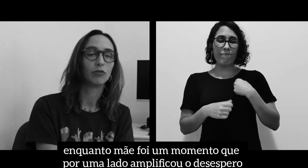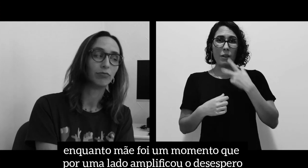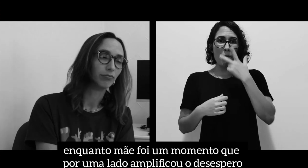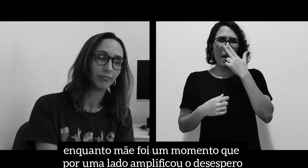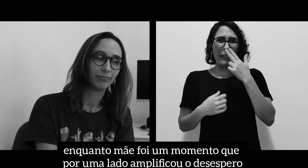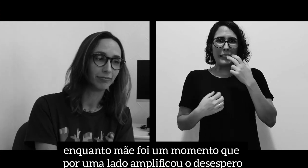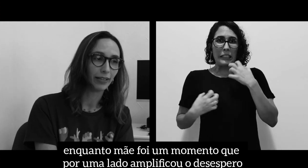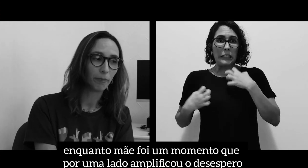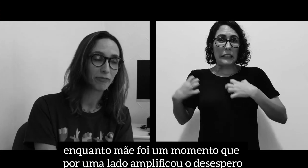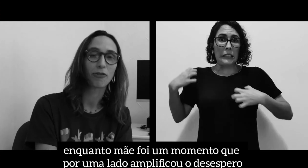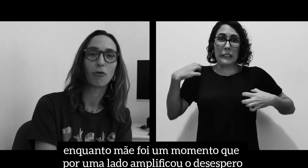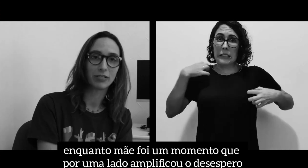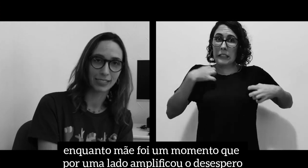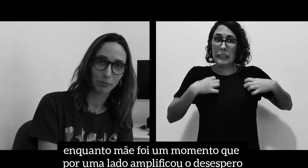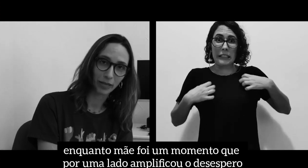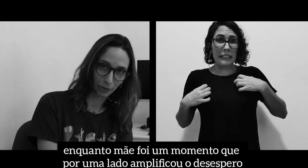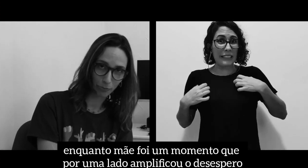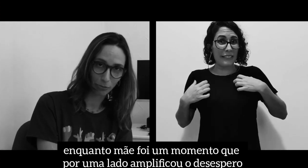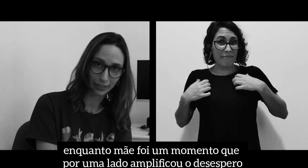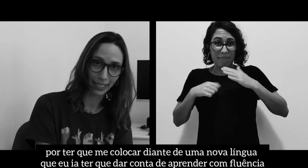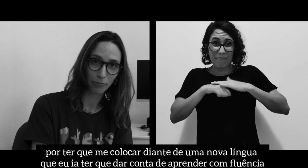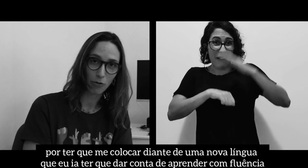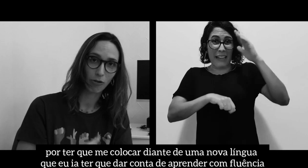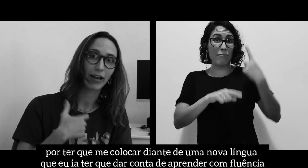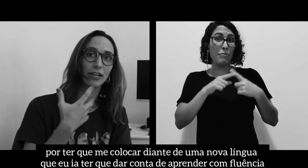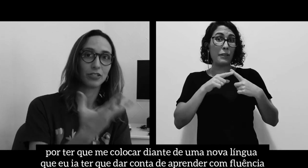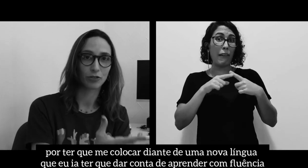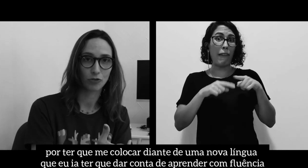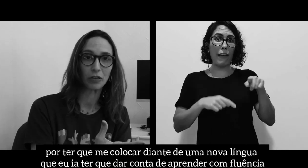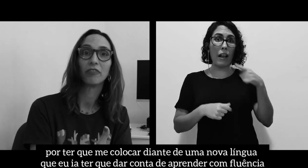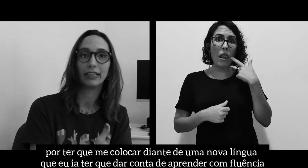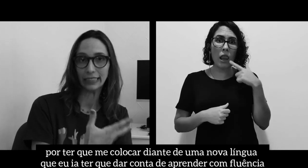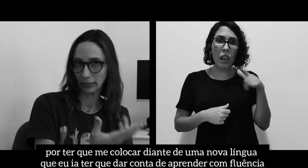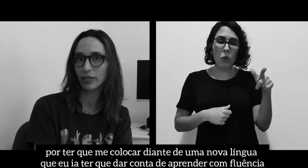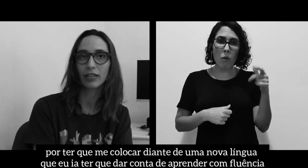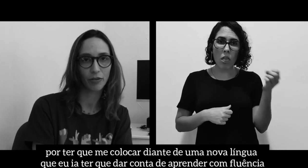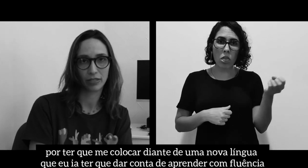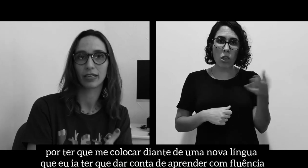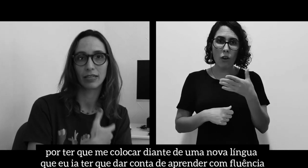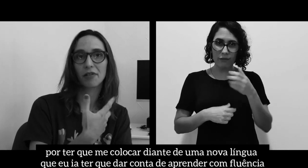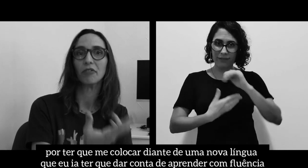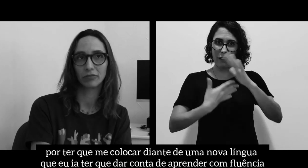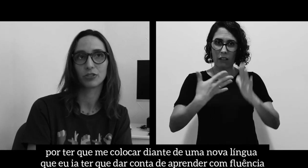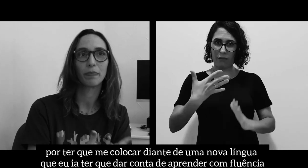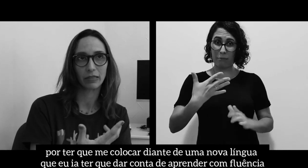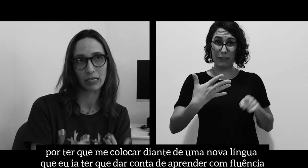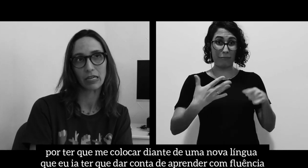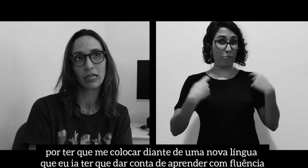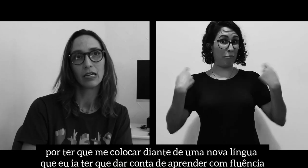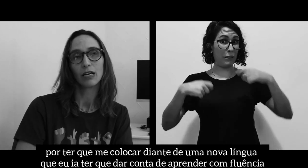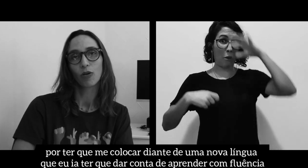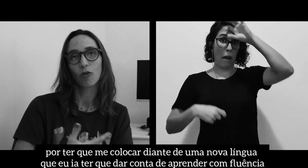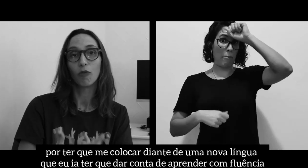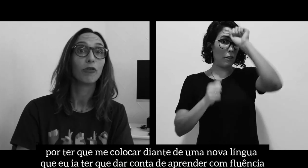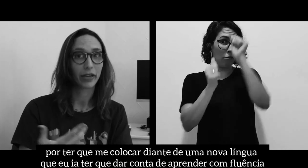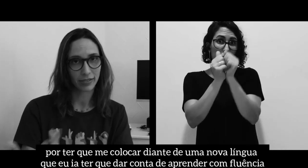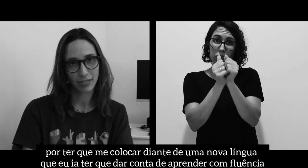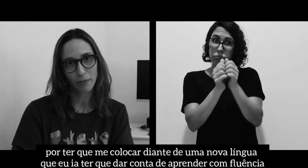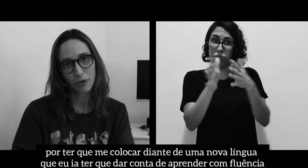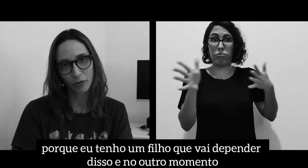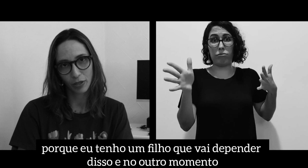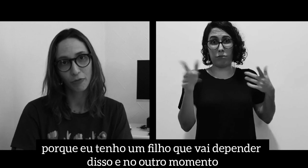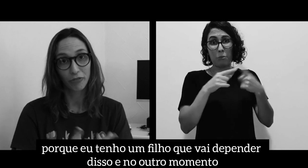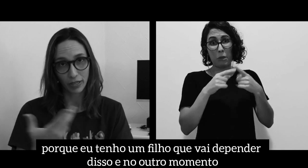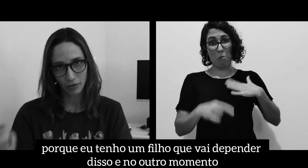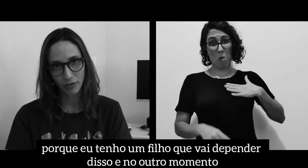lado, amplificou o desespero por ter que me colocar diante de uma nova língua e que eu ia ter que dar conta de aprender com